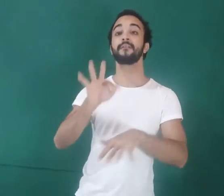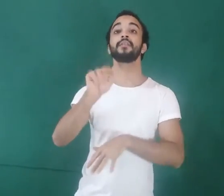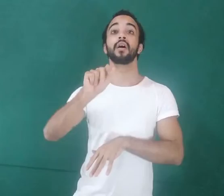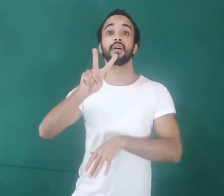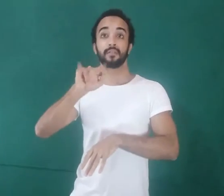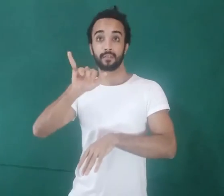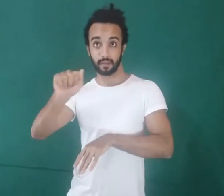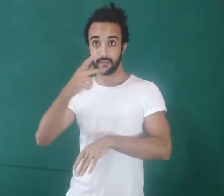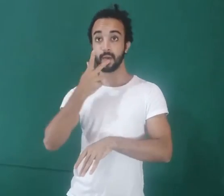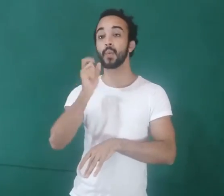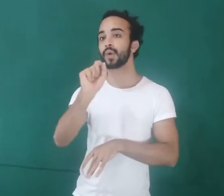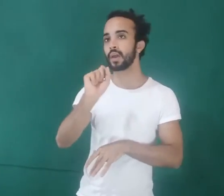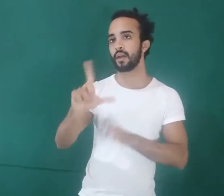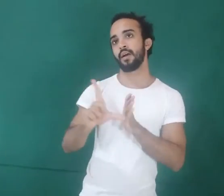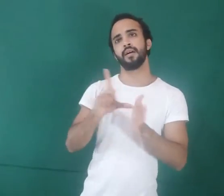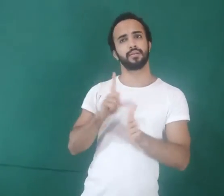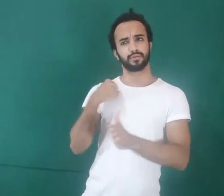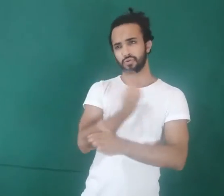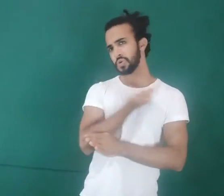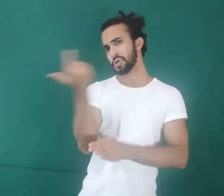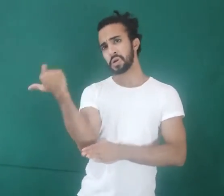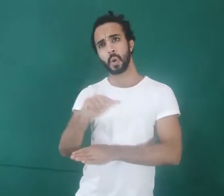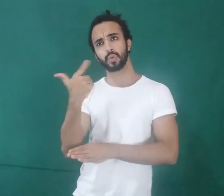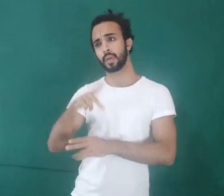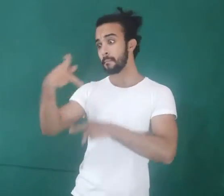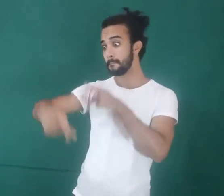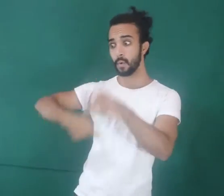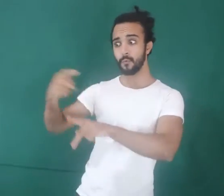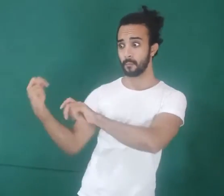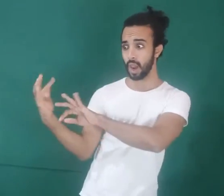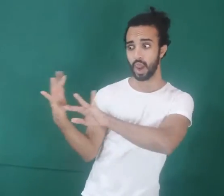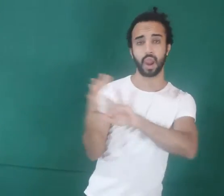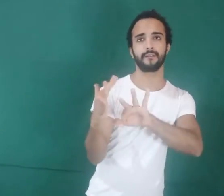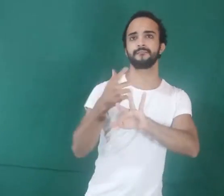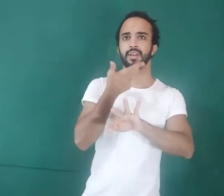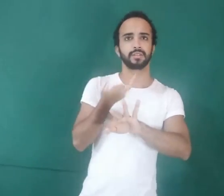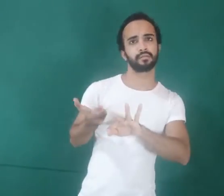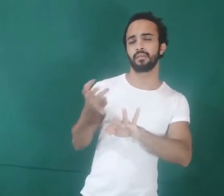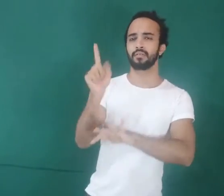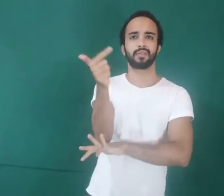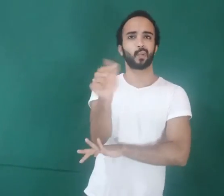gente não tinha público antes, saca? Ou seja, a gente não tinha público nas nossas